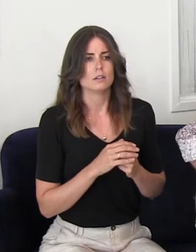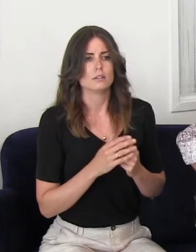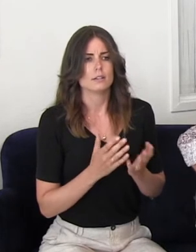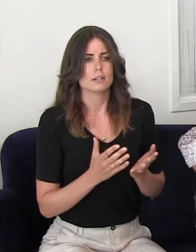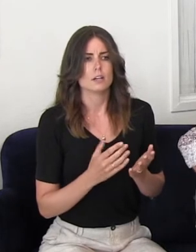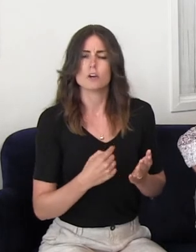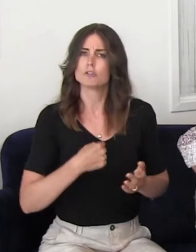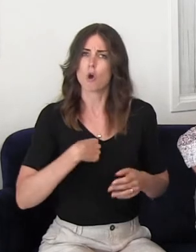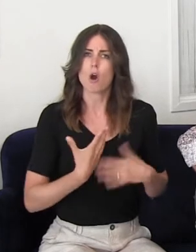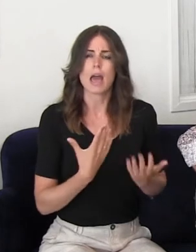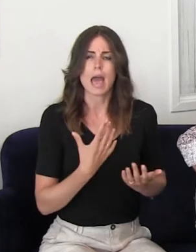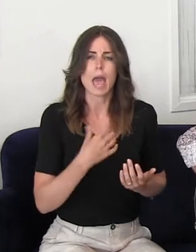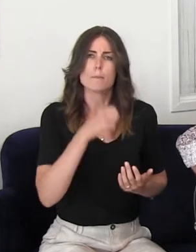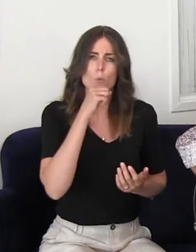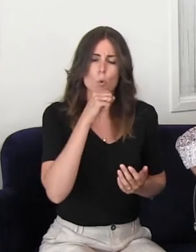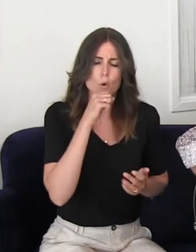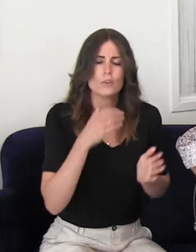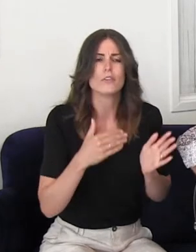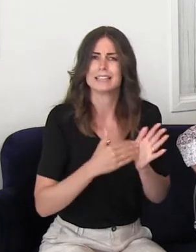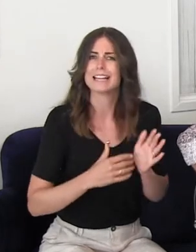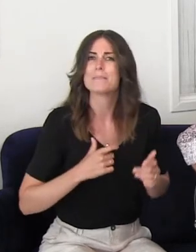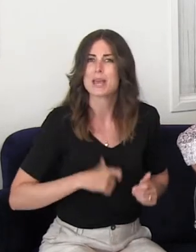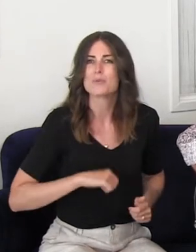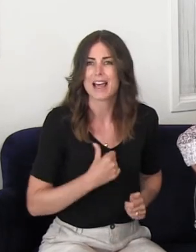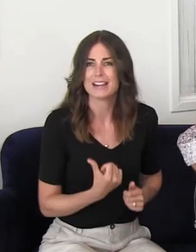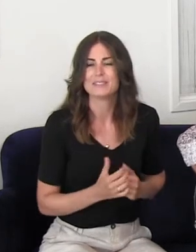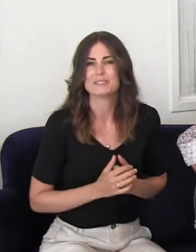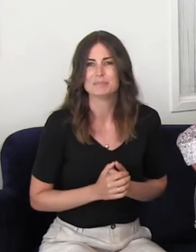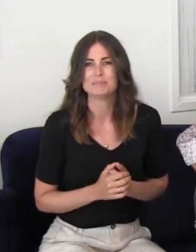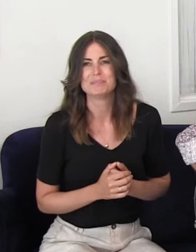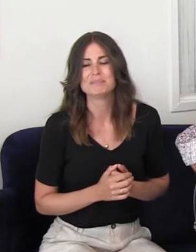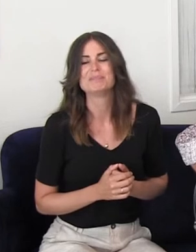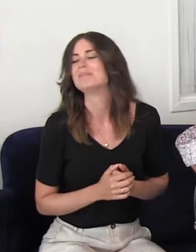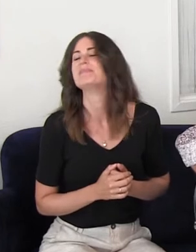Jag är morfar till mig själv.